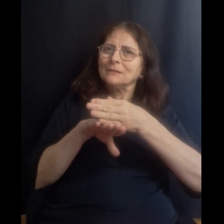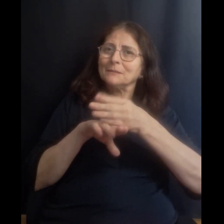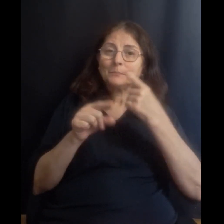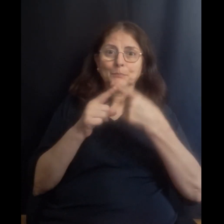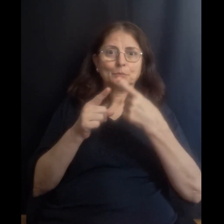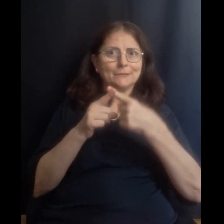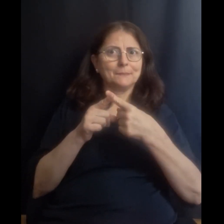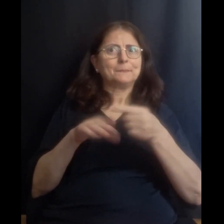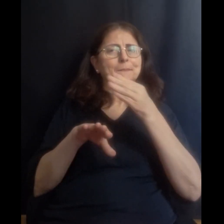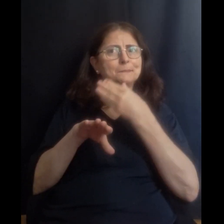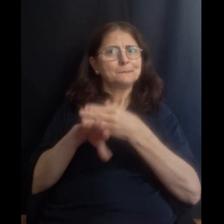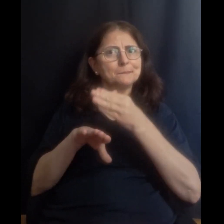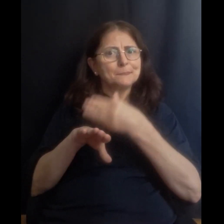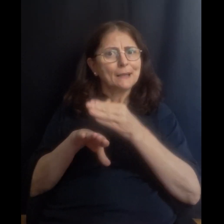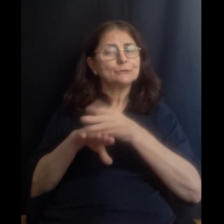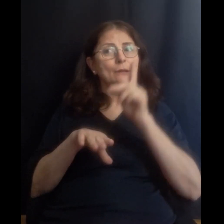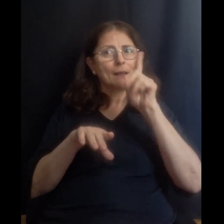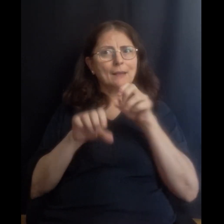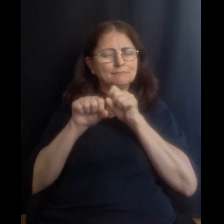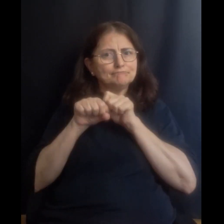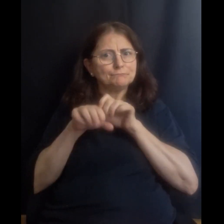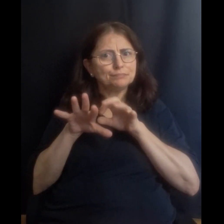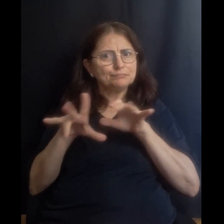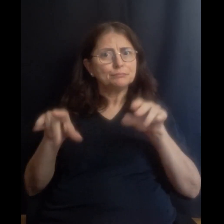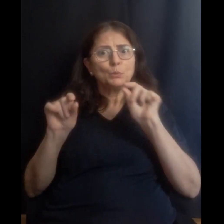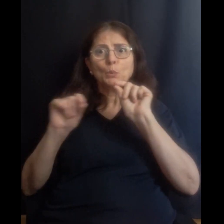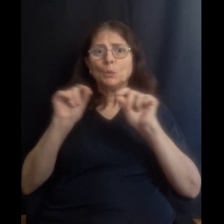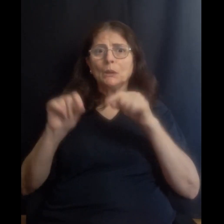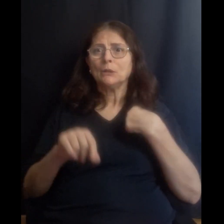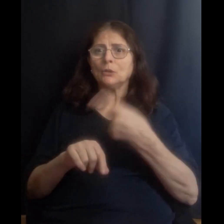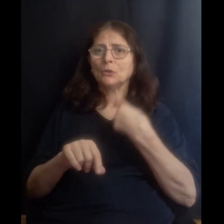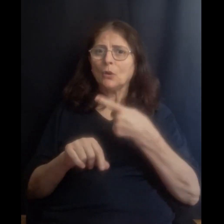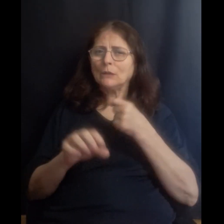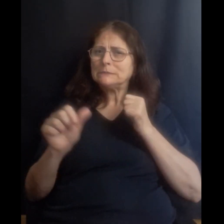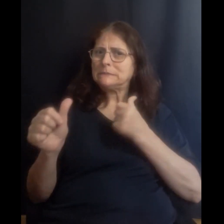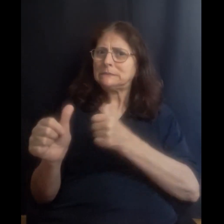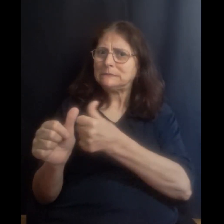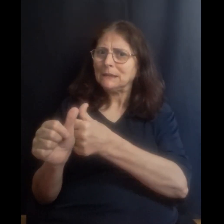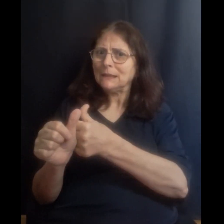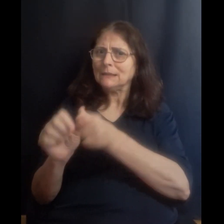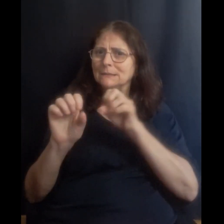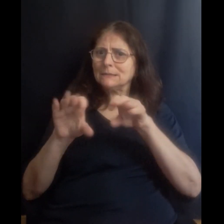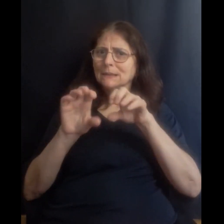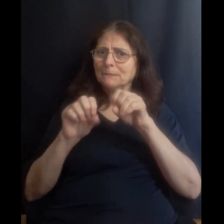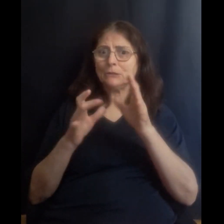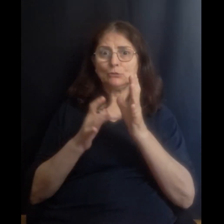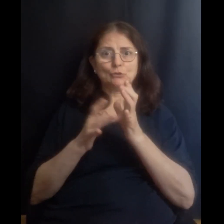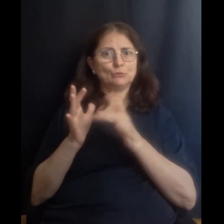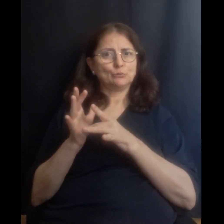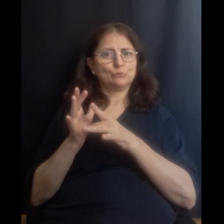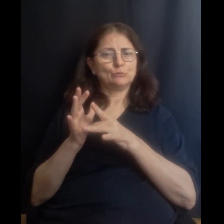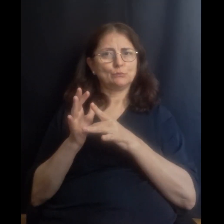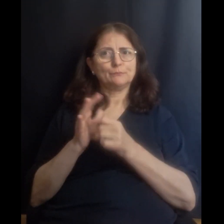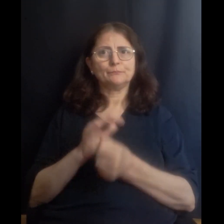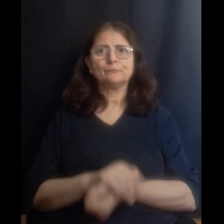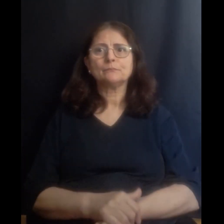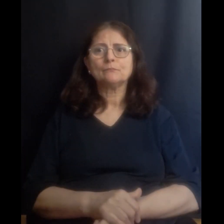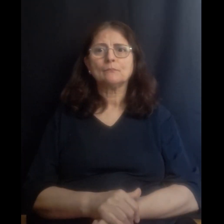mas é a prática que determina se estamos seguindo ou não os ensinamentos de Jesus.